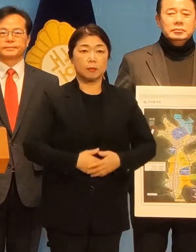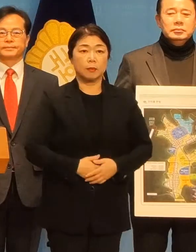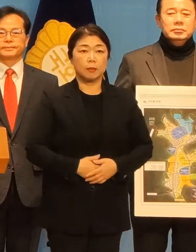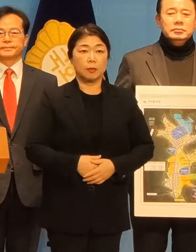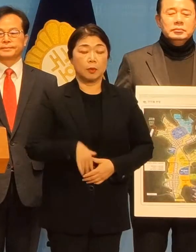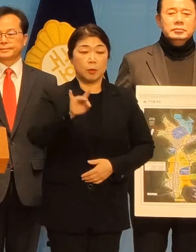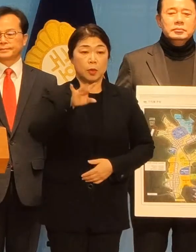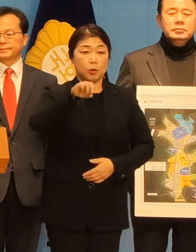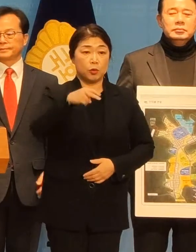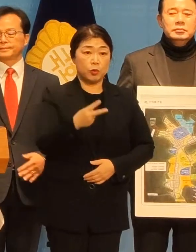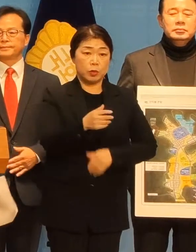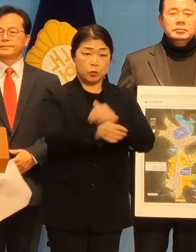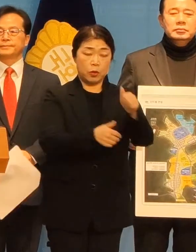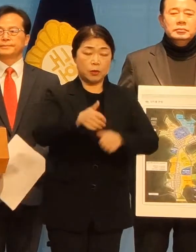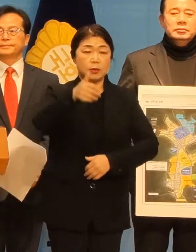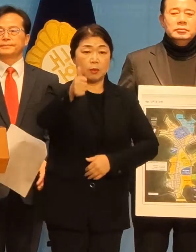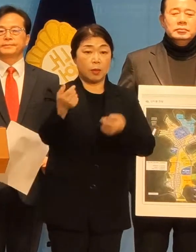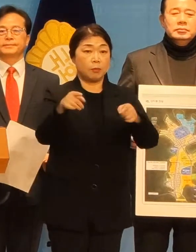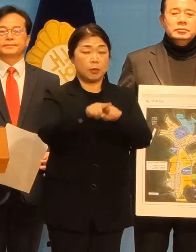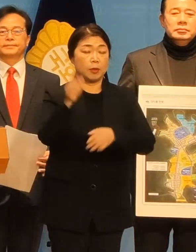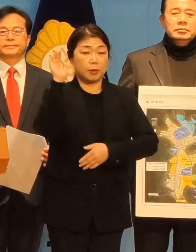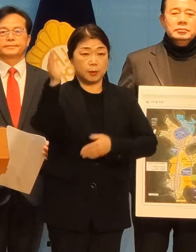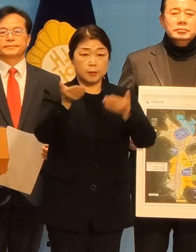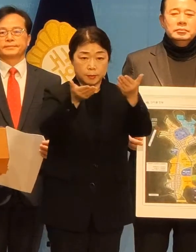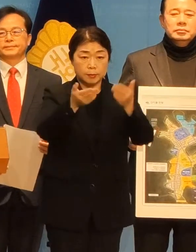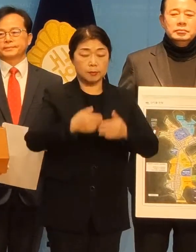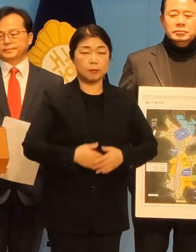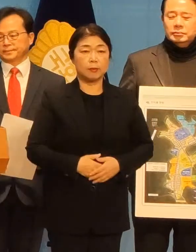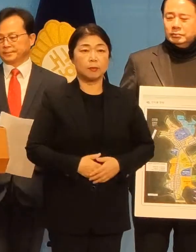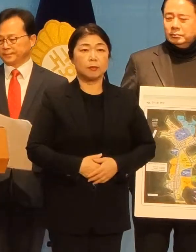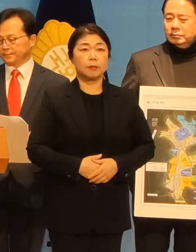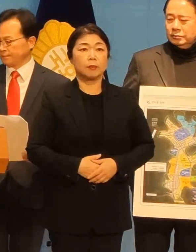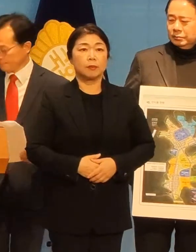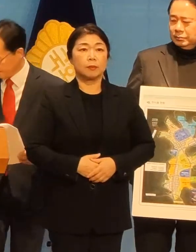먼저 윤용근 위원장부터 함께 말씀을 드리도록 하겠습니다.